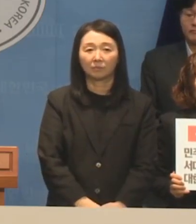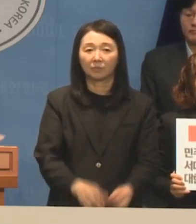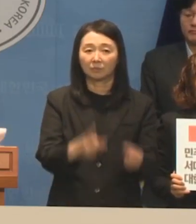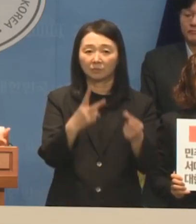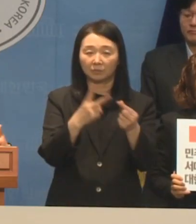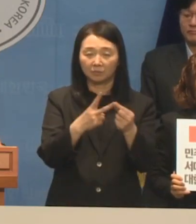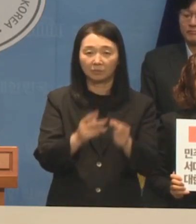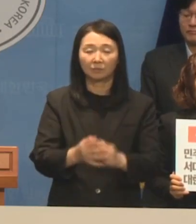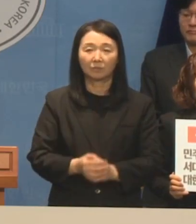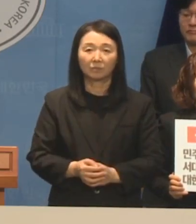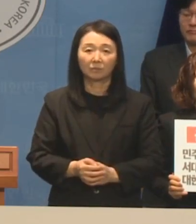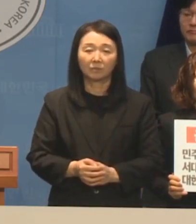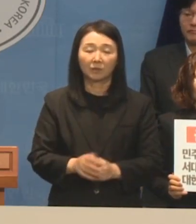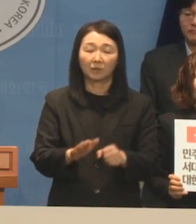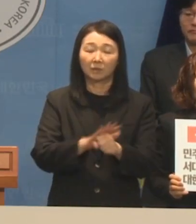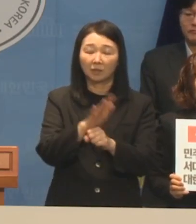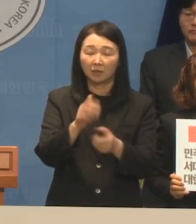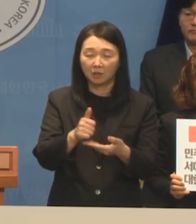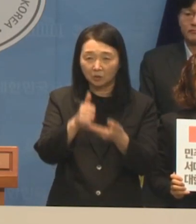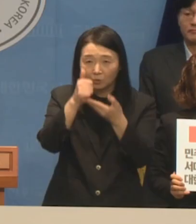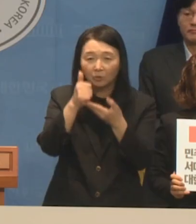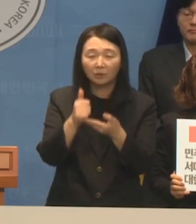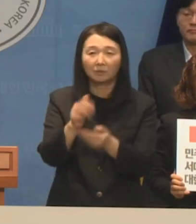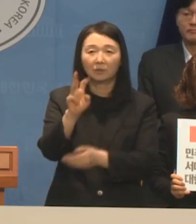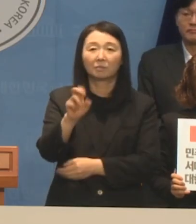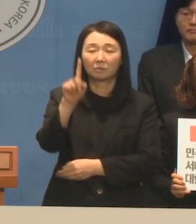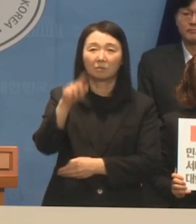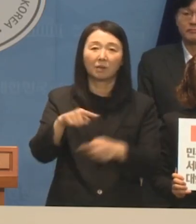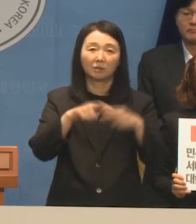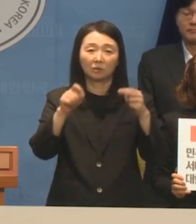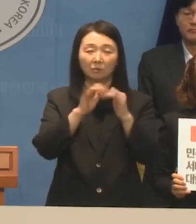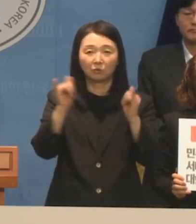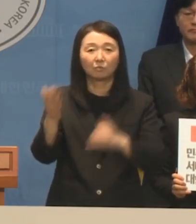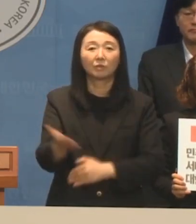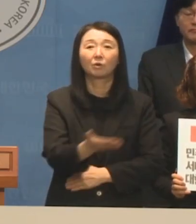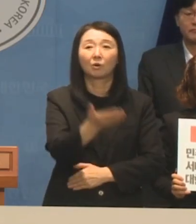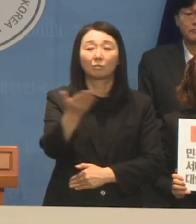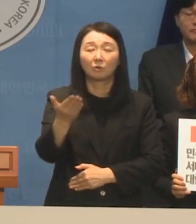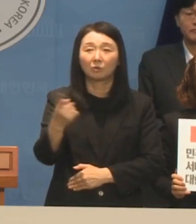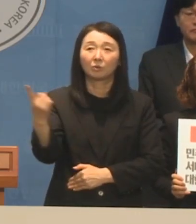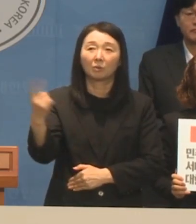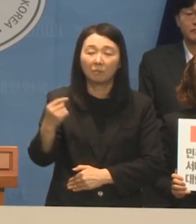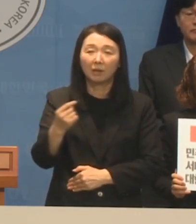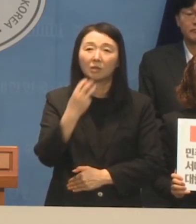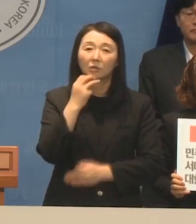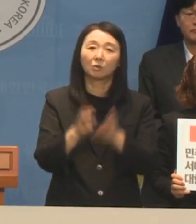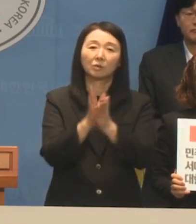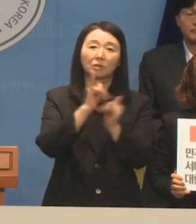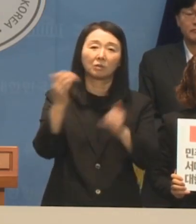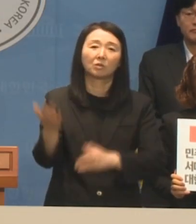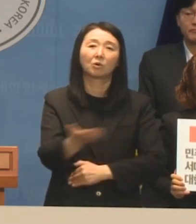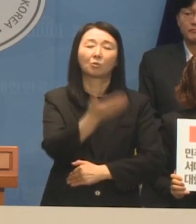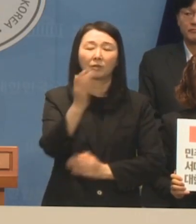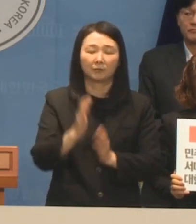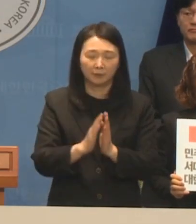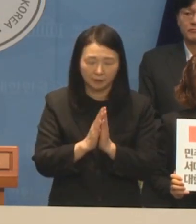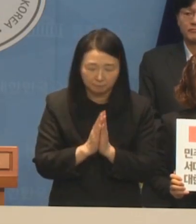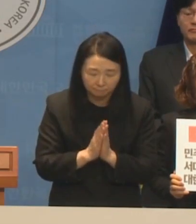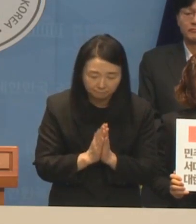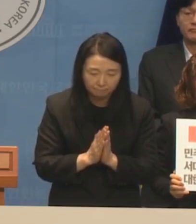둘째, 사랑하고 존경하는 31만 서대문 주민 그리고 1000만 서울 시민들께